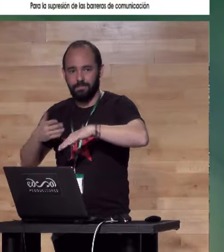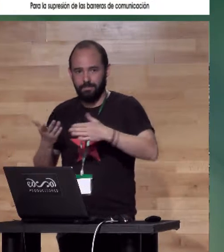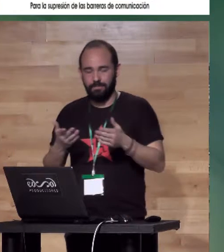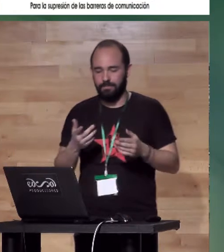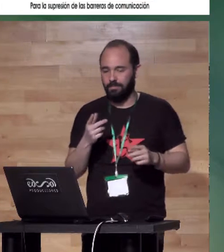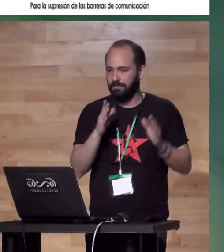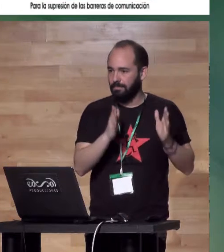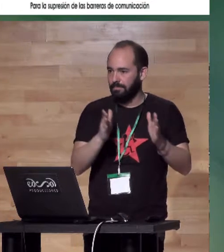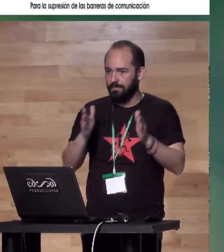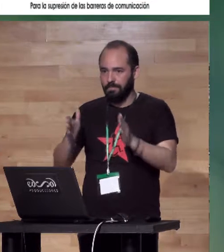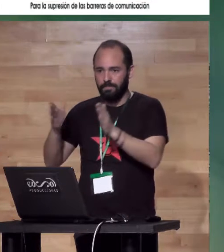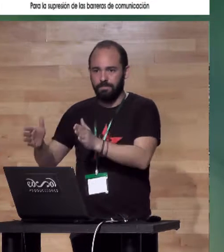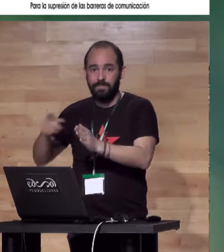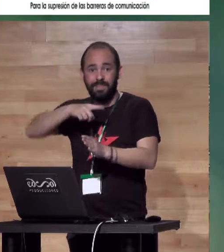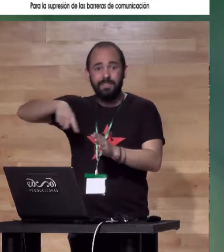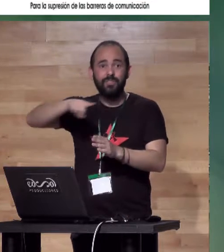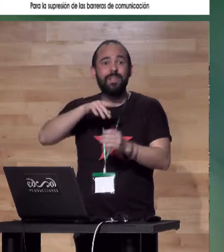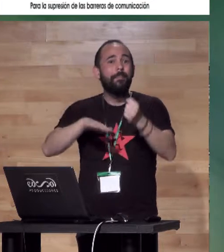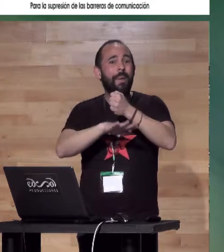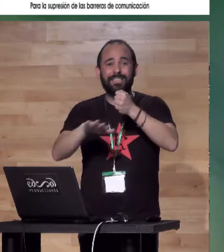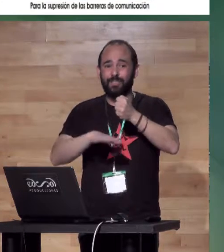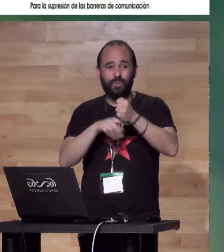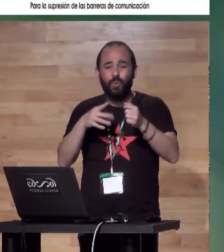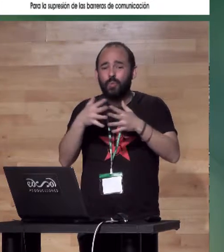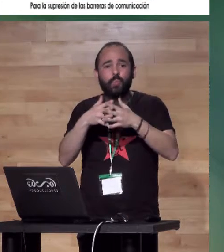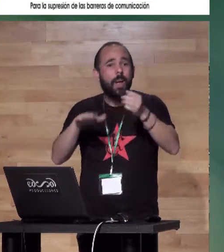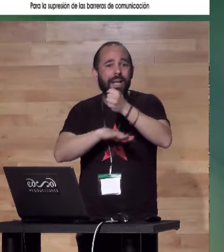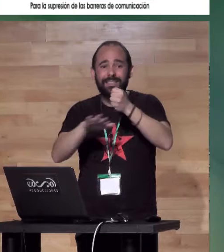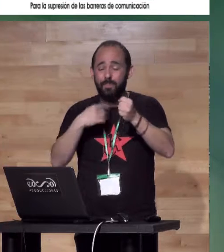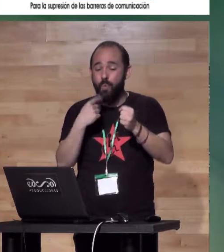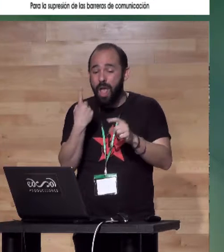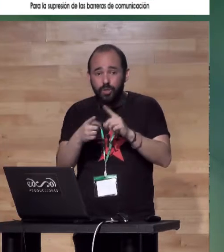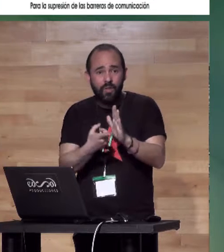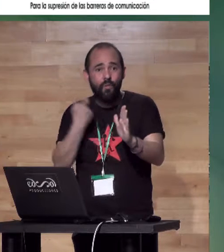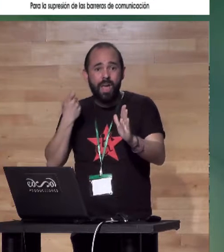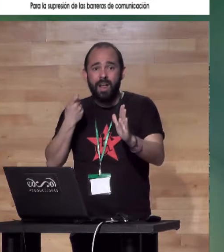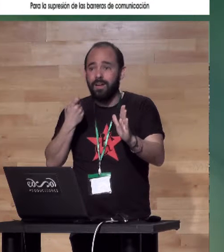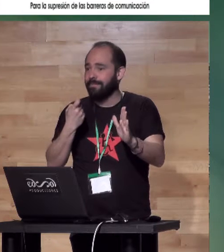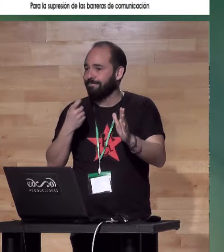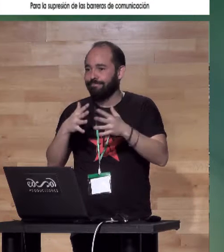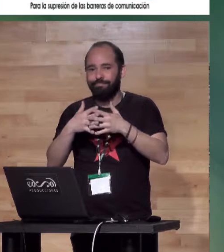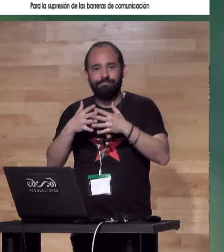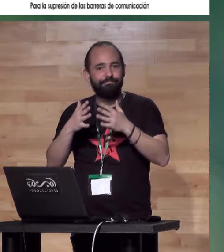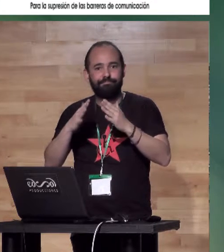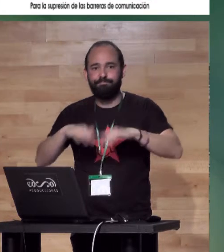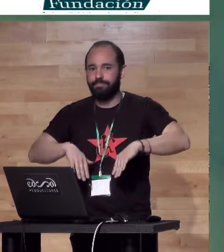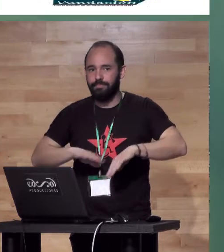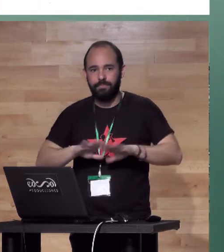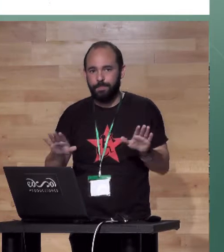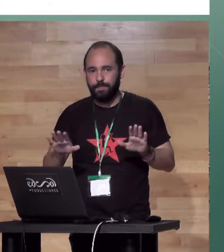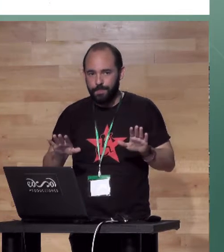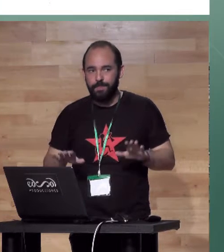nudo y desenlace. ¿Vale? Es básico, esto es básico, es una estructura básica. Si